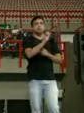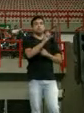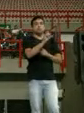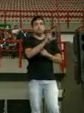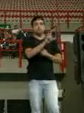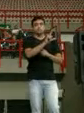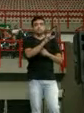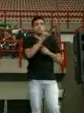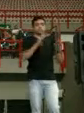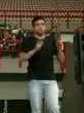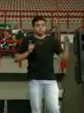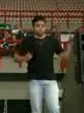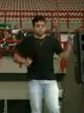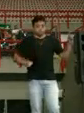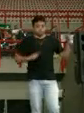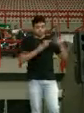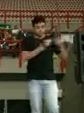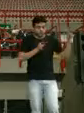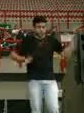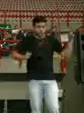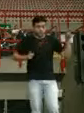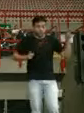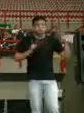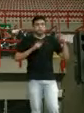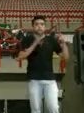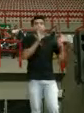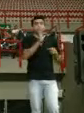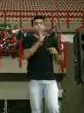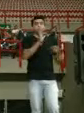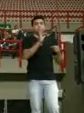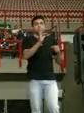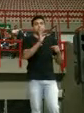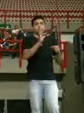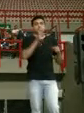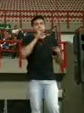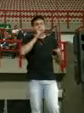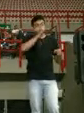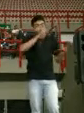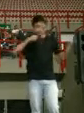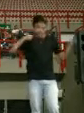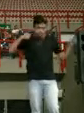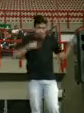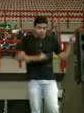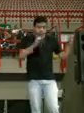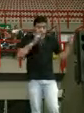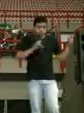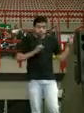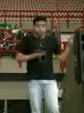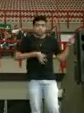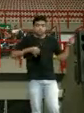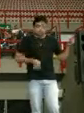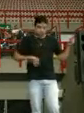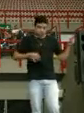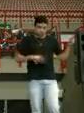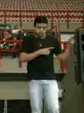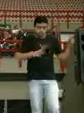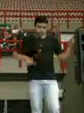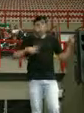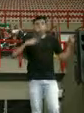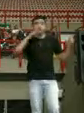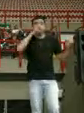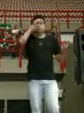gente? É o comprimento da corda. O que é o F? É a força que você faz na corda. E força que a gente faz